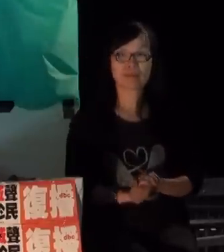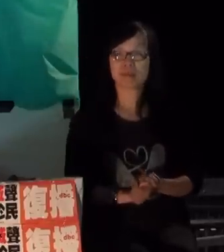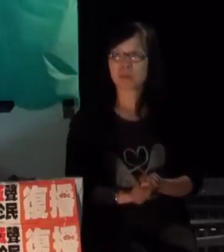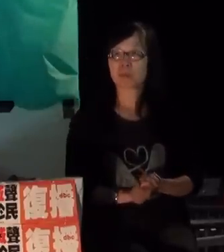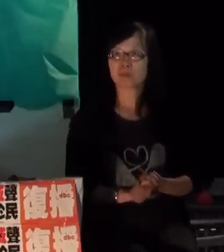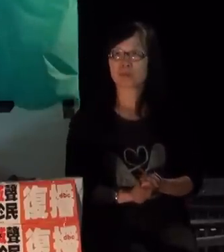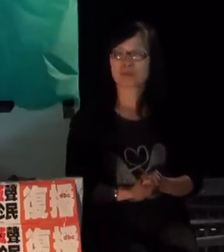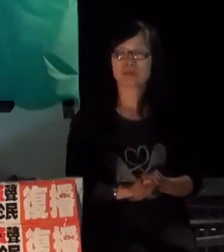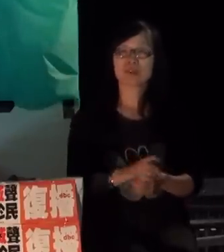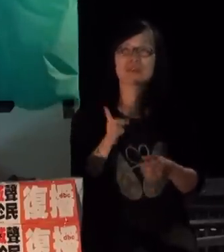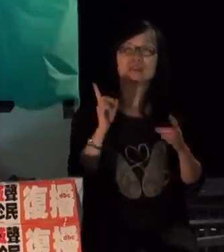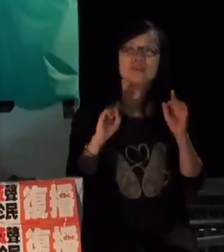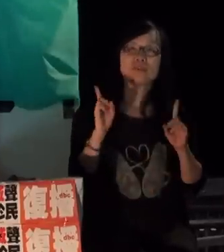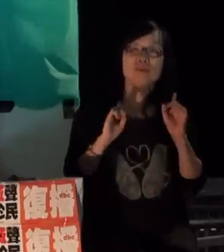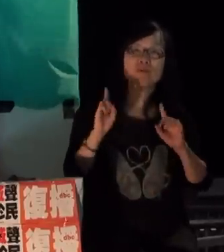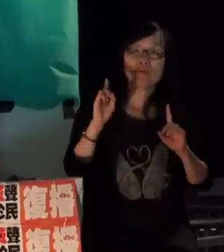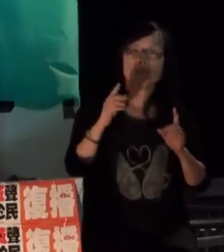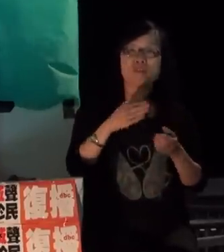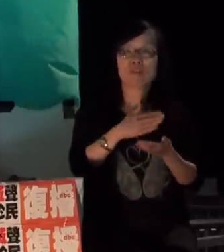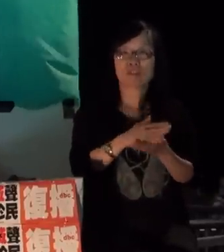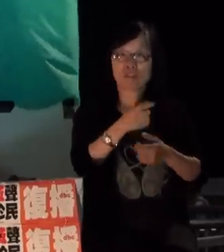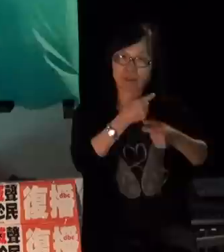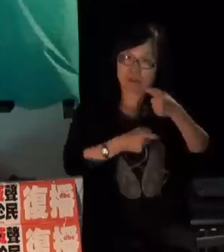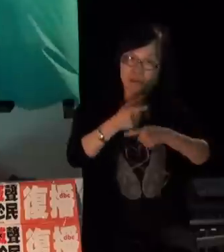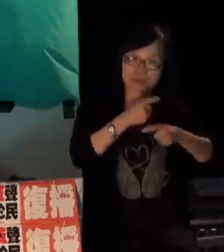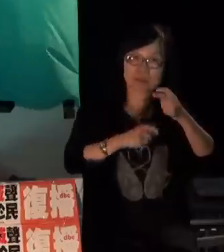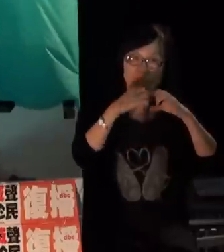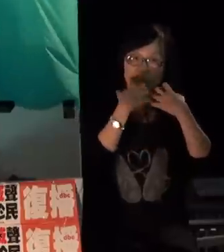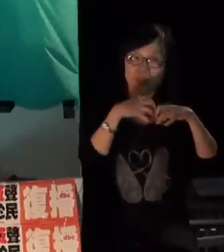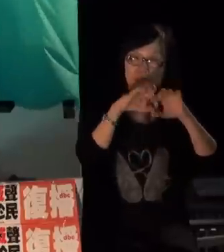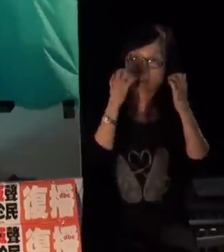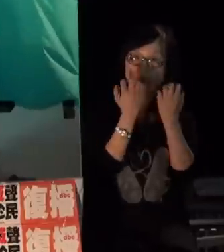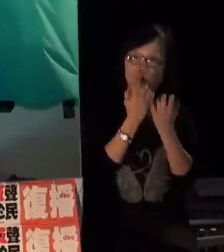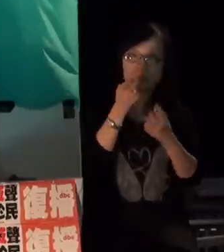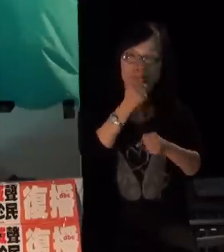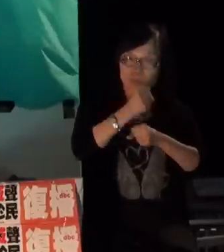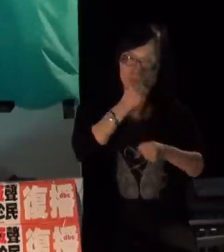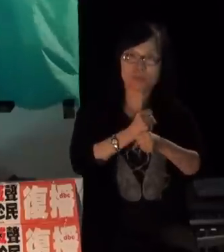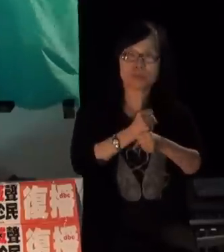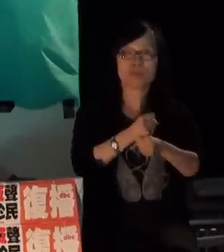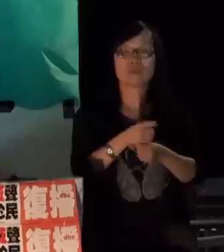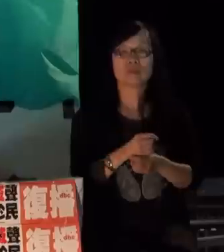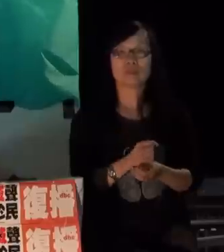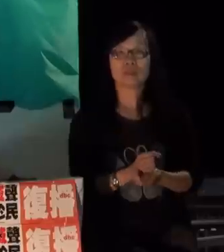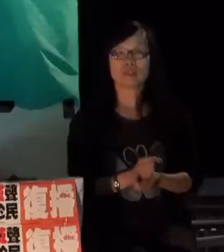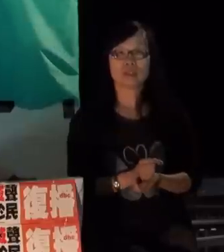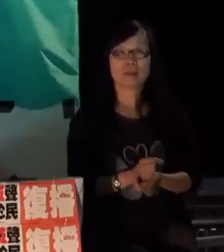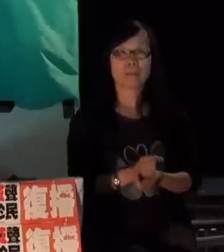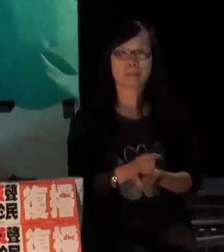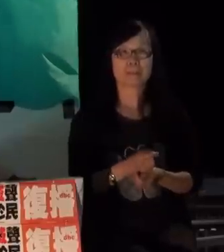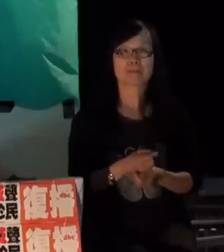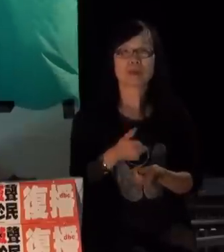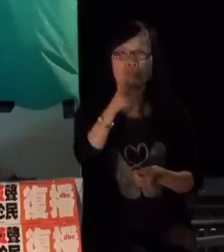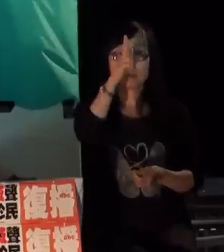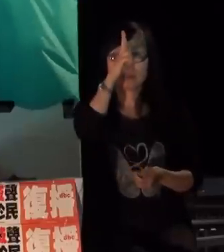喂，任何一樣嘢，如果嗰個商業機構所做嘅嘢，或者佢